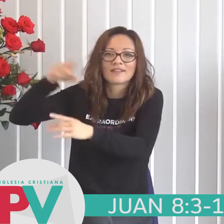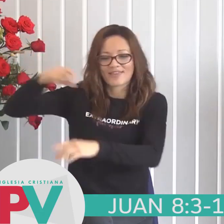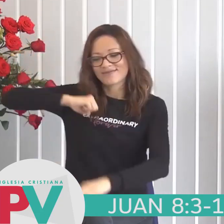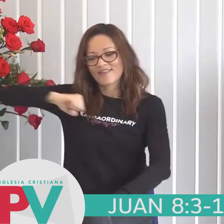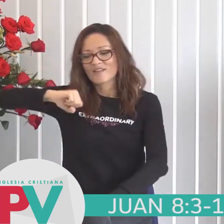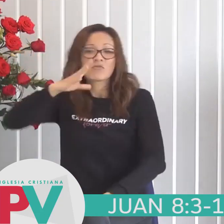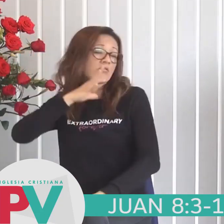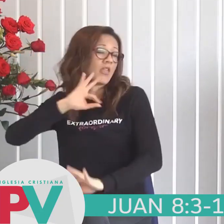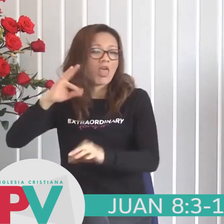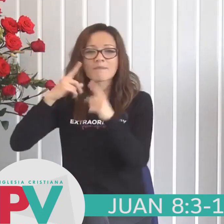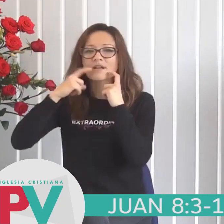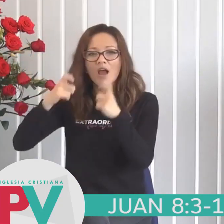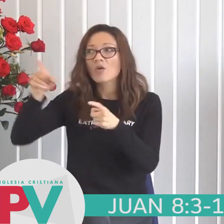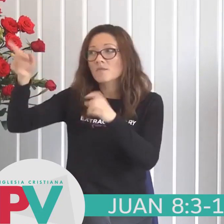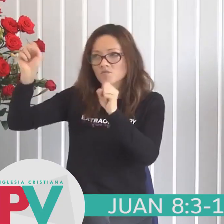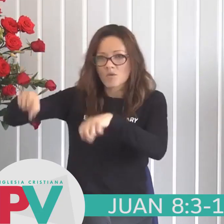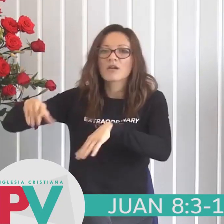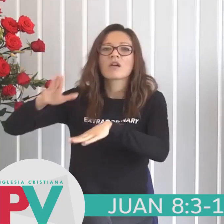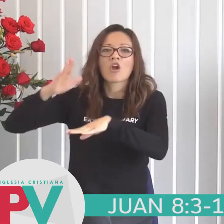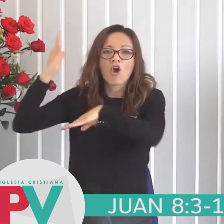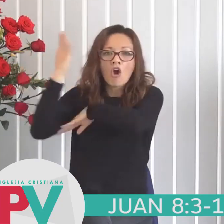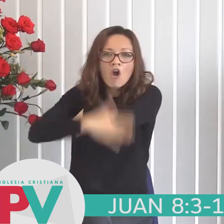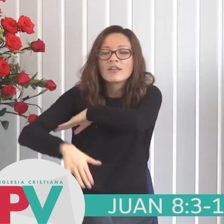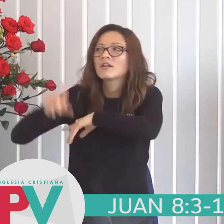podía condenarla y acusarla.